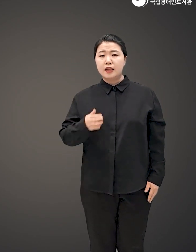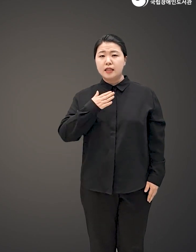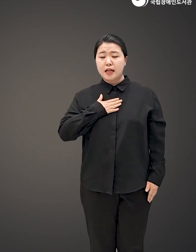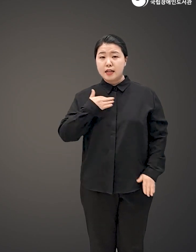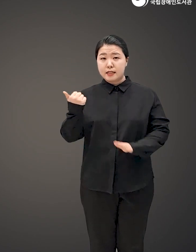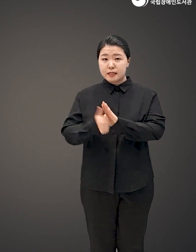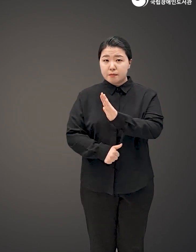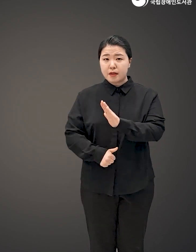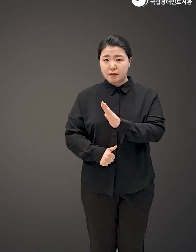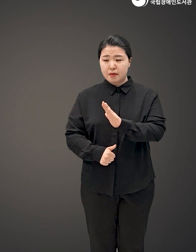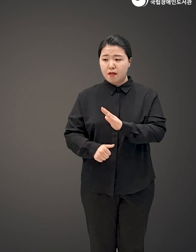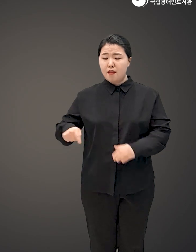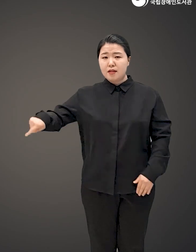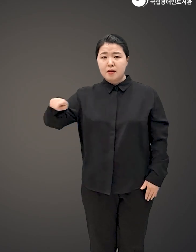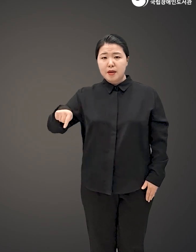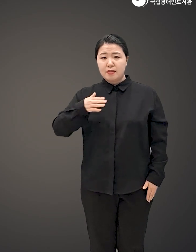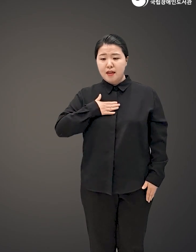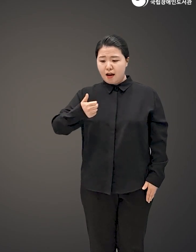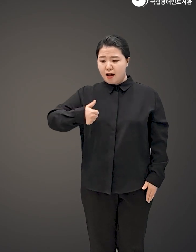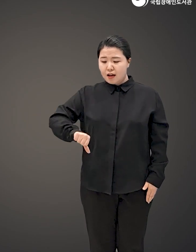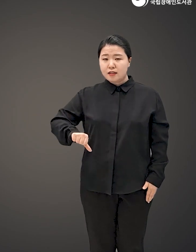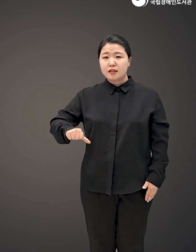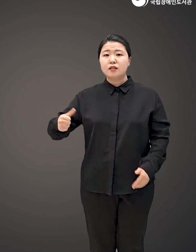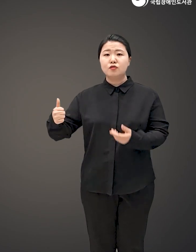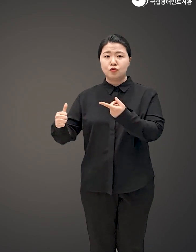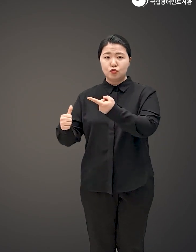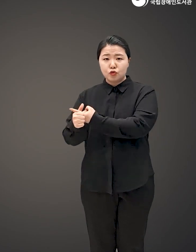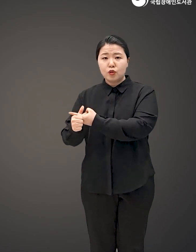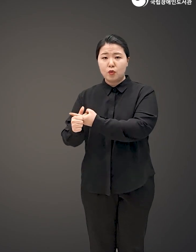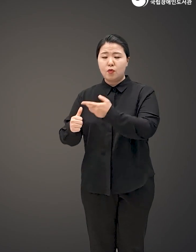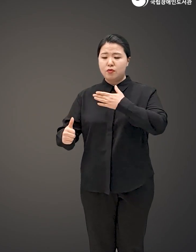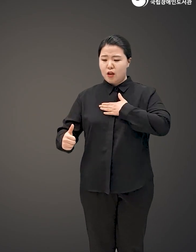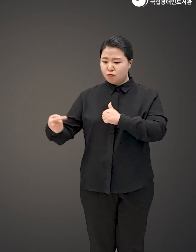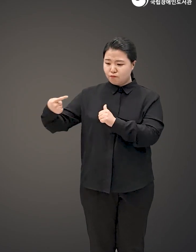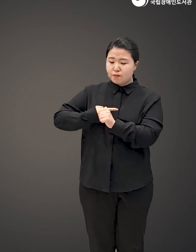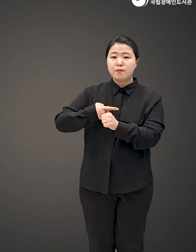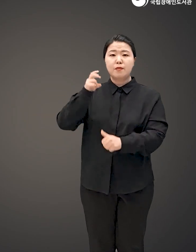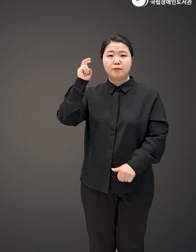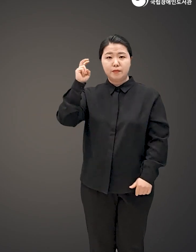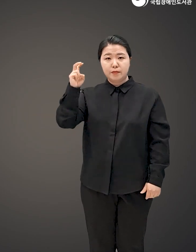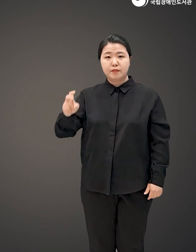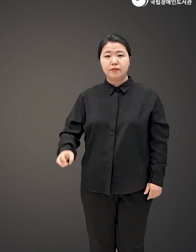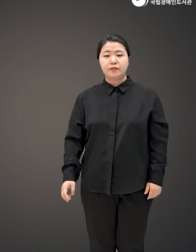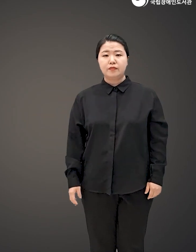내가 일을 망치면 그 사람들이 내 아들을 죽이고 나도 죽일 거예요.